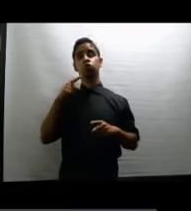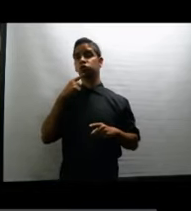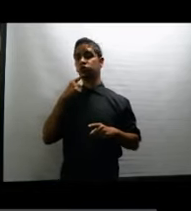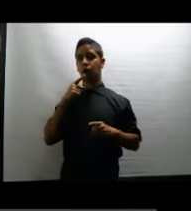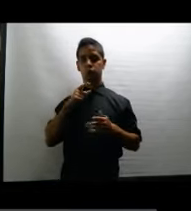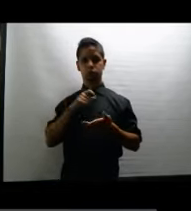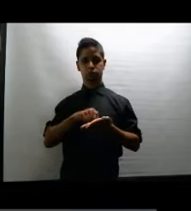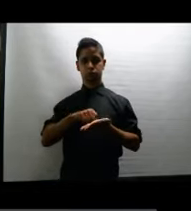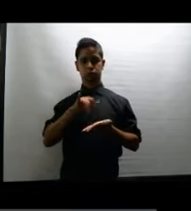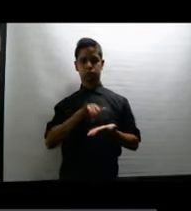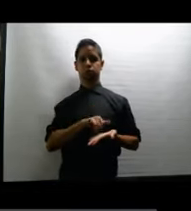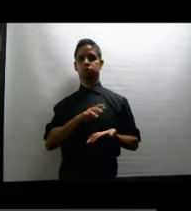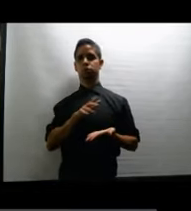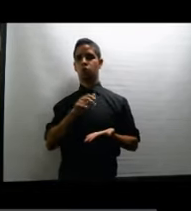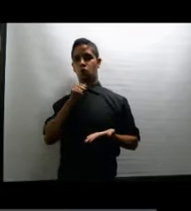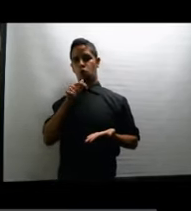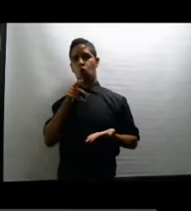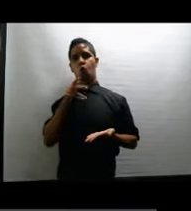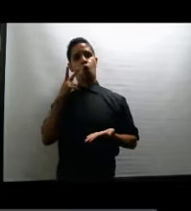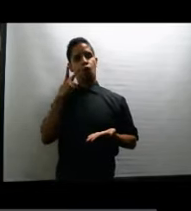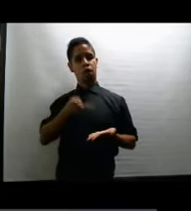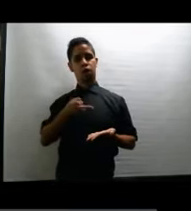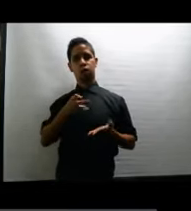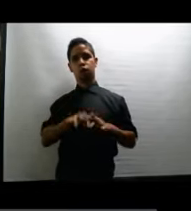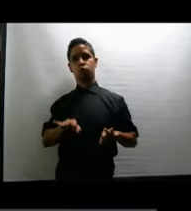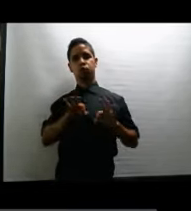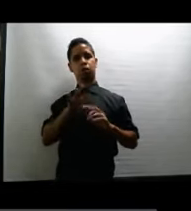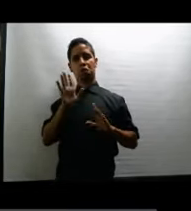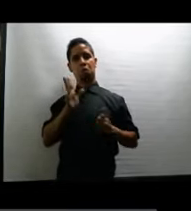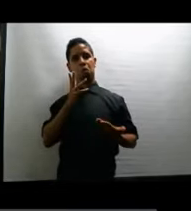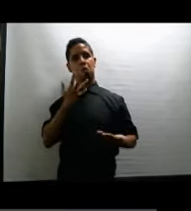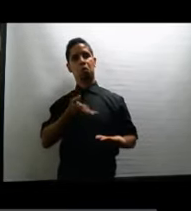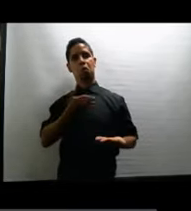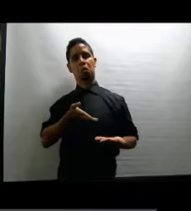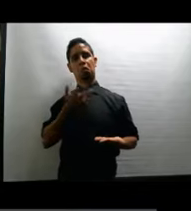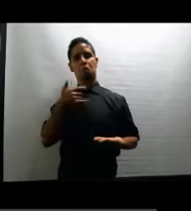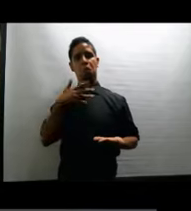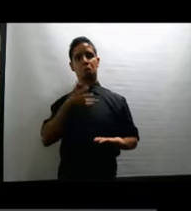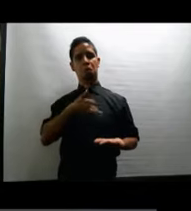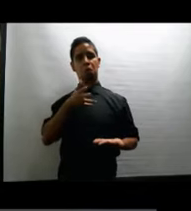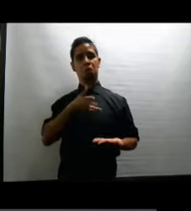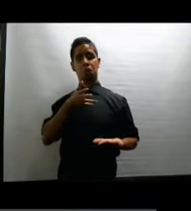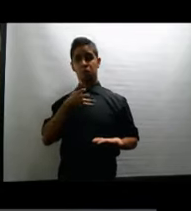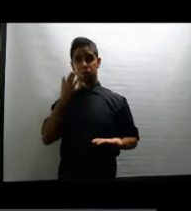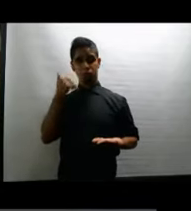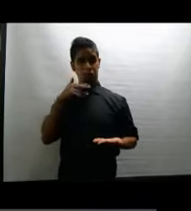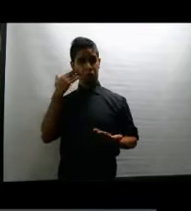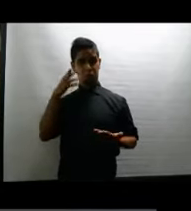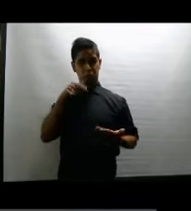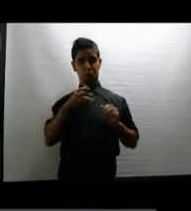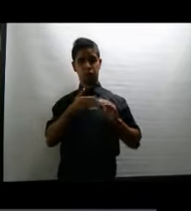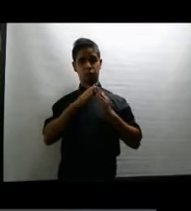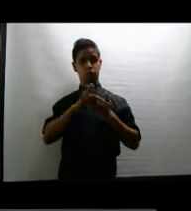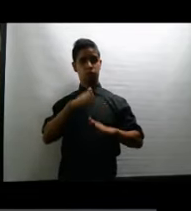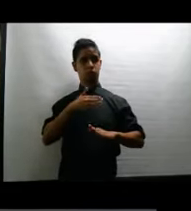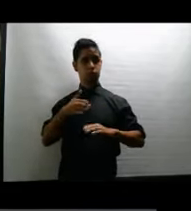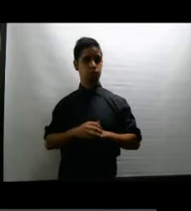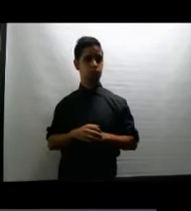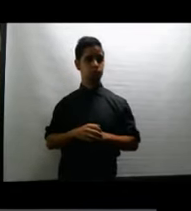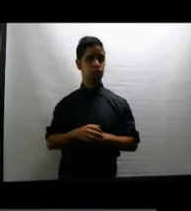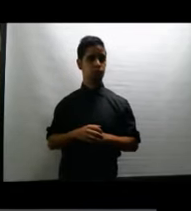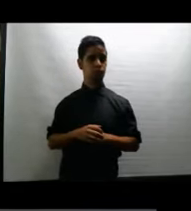y lo dejo ahí. Exacto, no le veía posibilidad real de que fuera una canción. Buen juego.